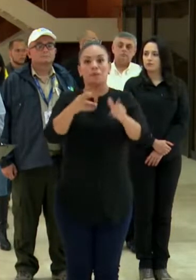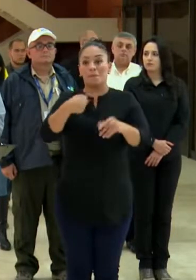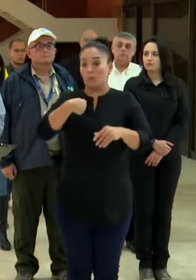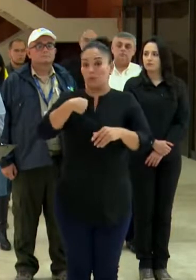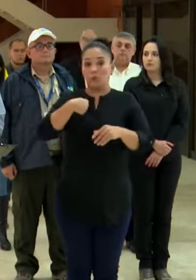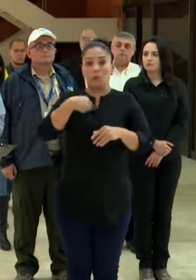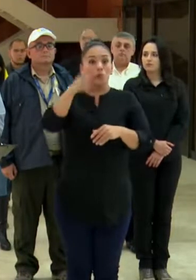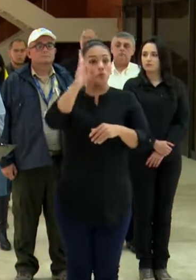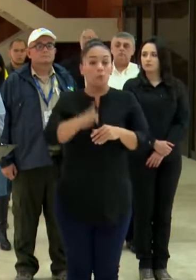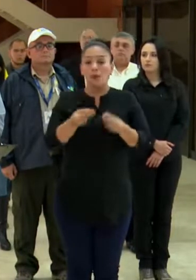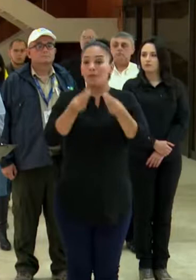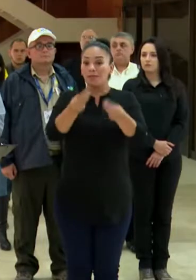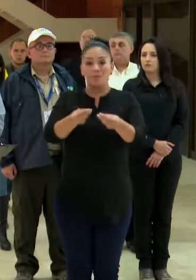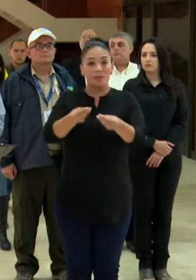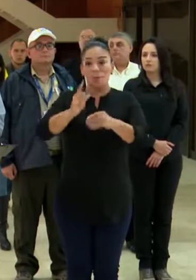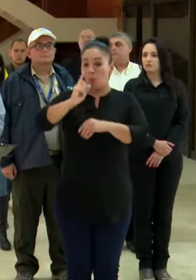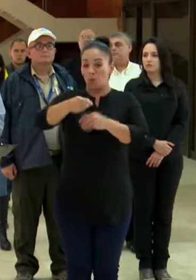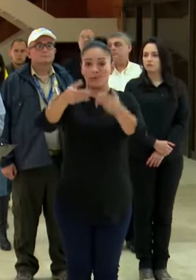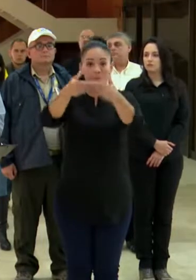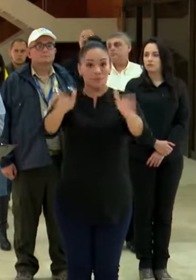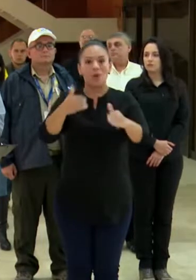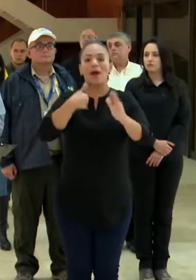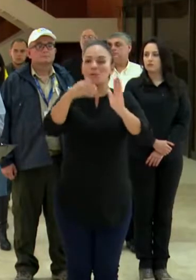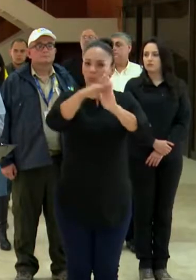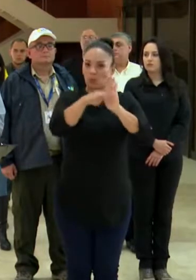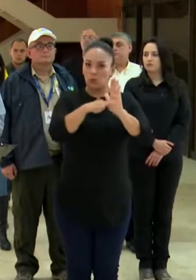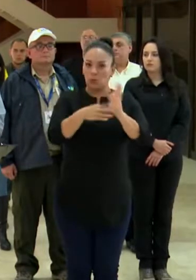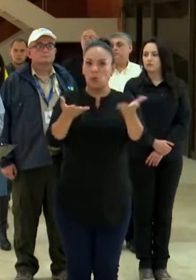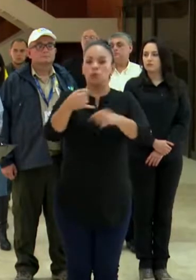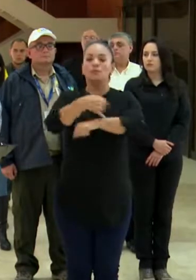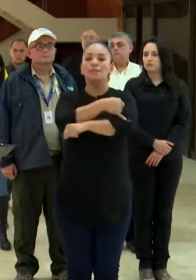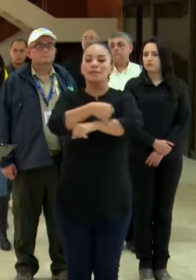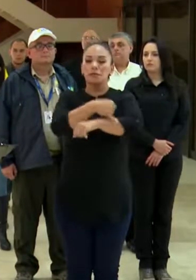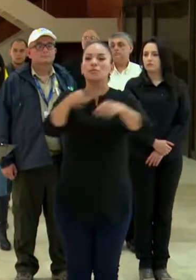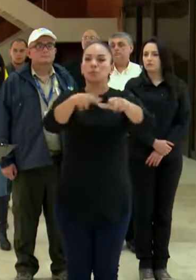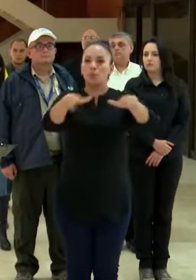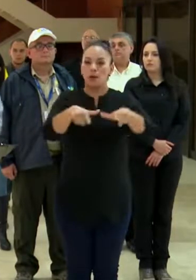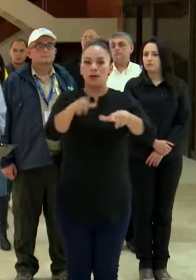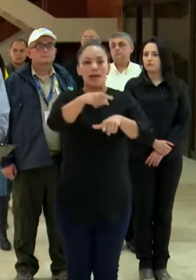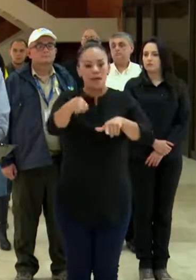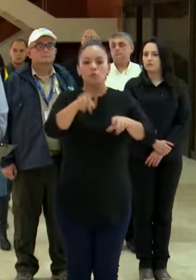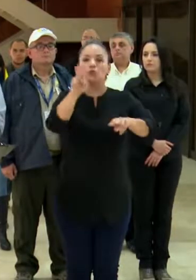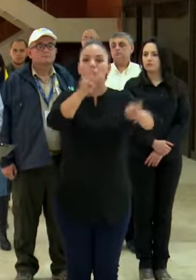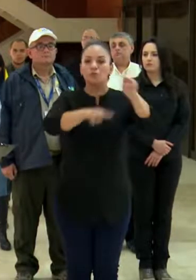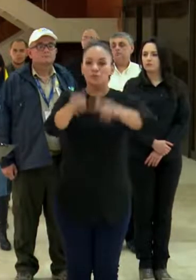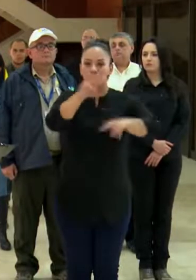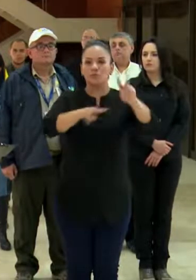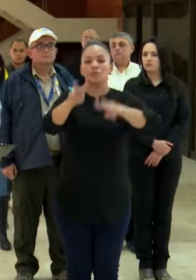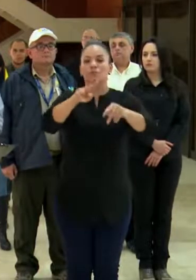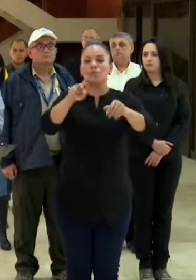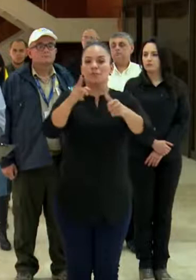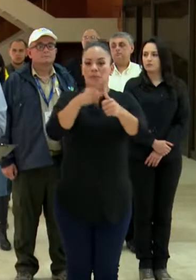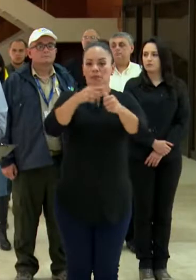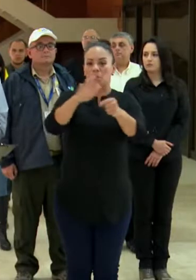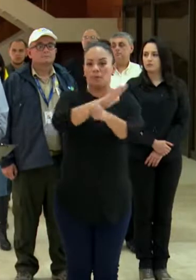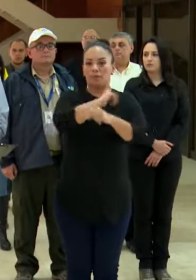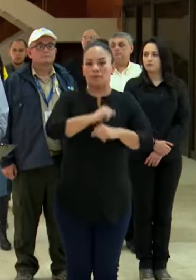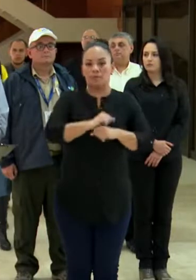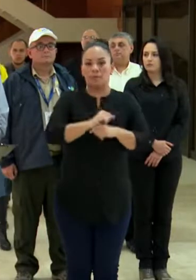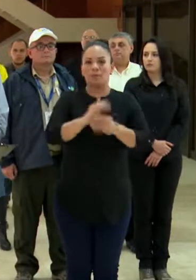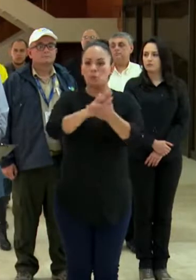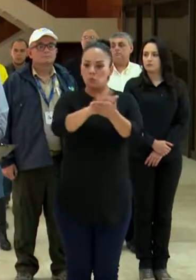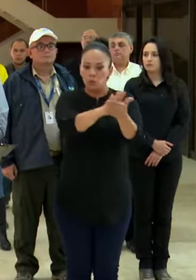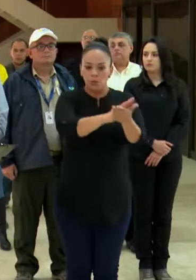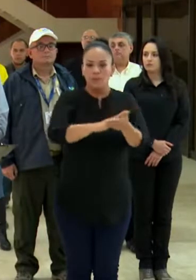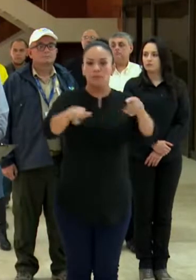una orden de apertura. Hay un protocolo en el cual los ingenieros en sitio hacen una valoración integral de la limpieza que se ha